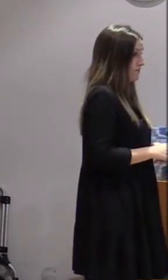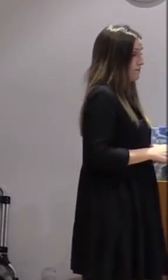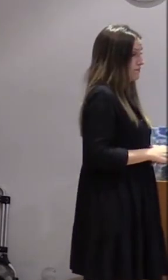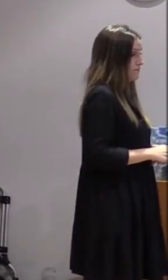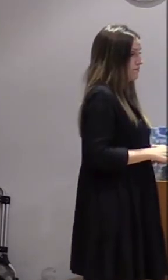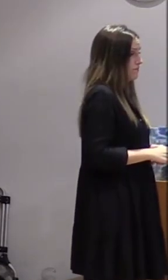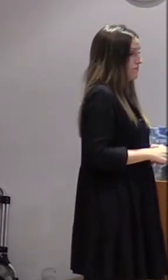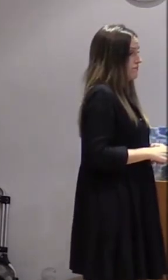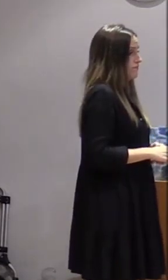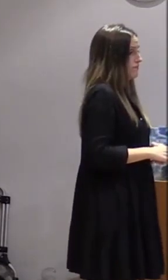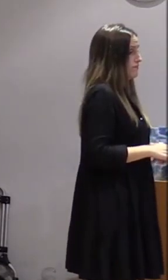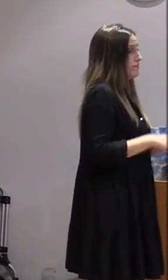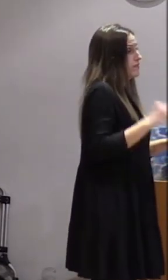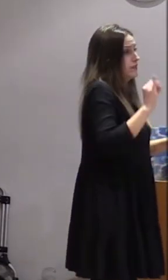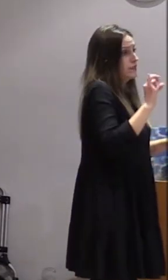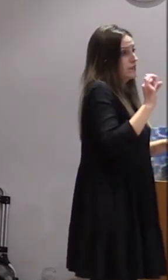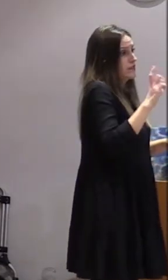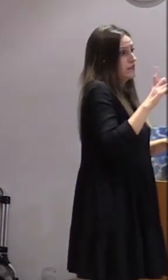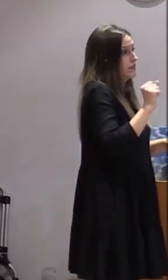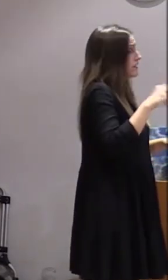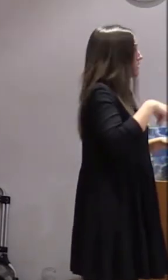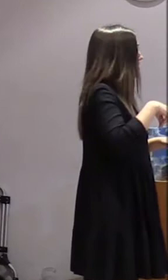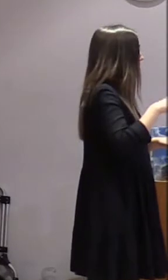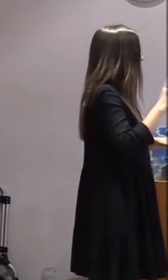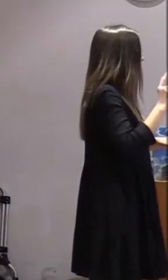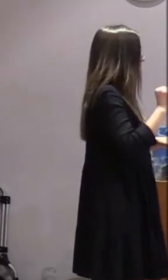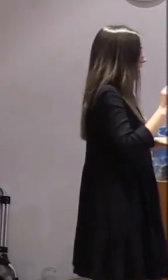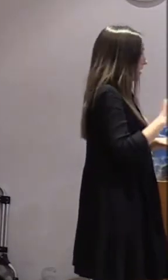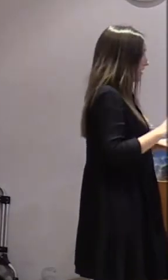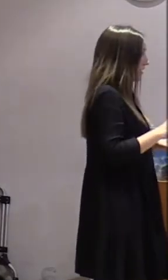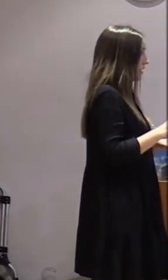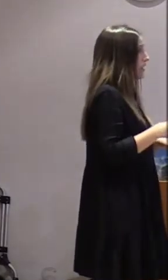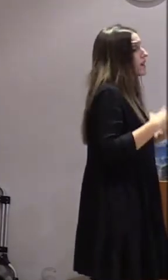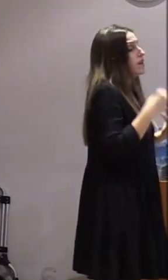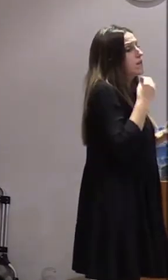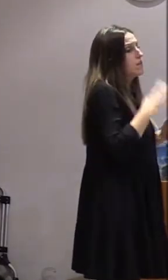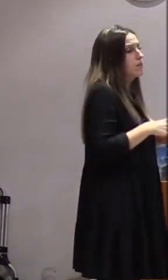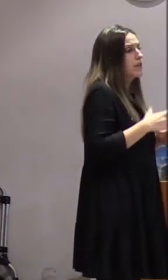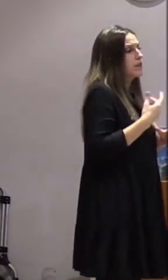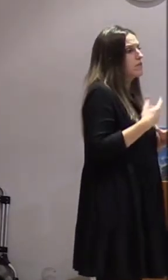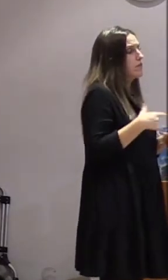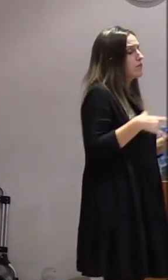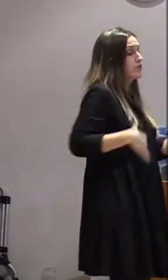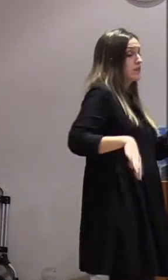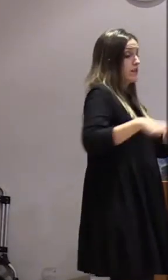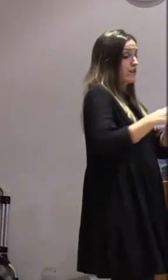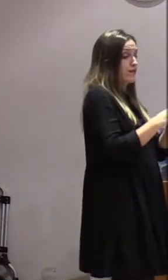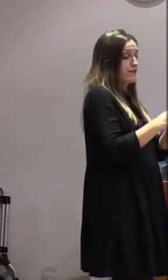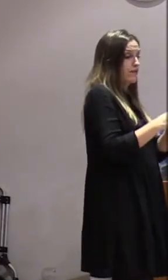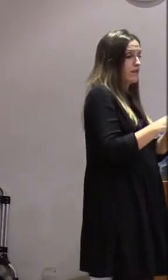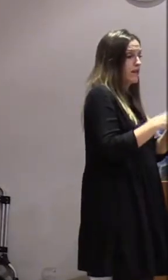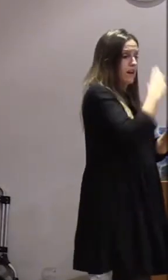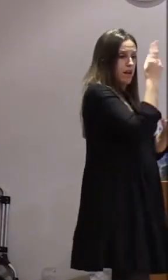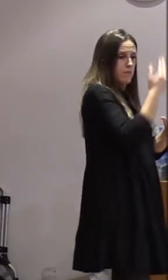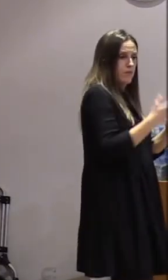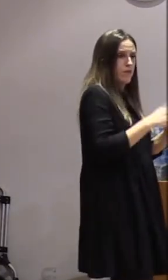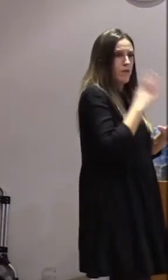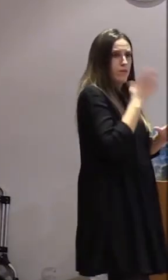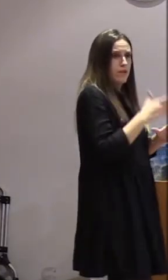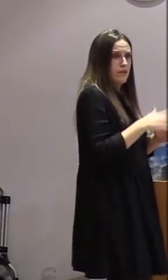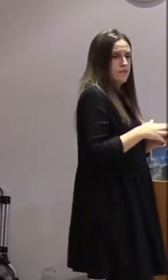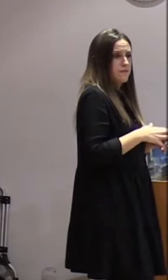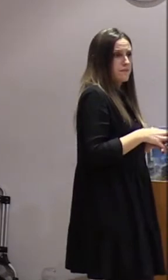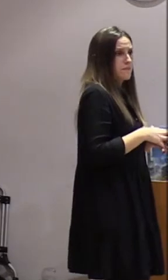habido una gran erupción en Islandia que afectó Europa. Bien, vamos a la relación con la pintura. ¿Por qué los cuadros